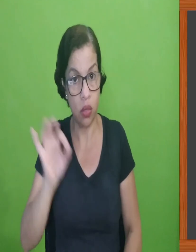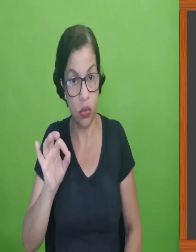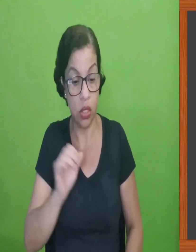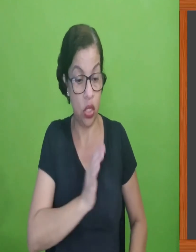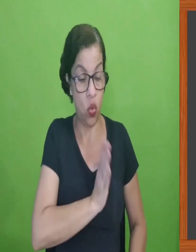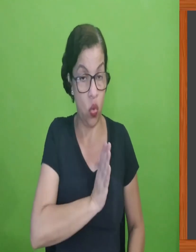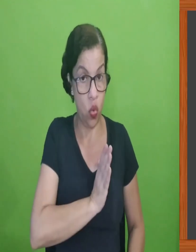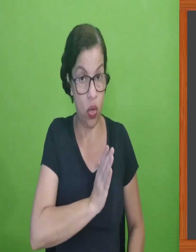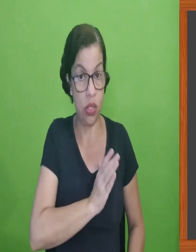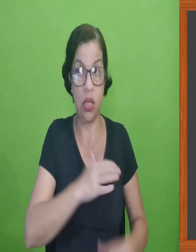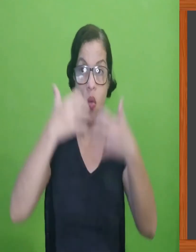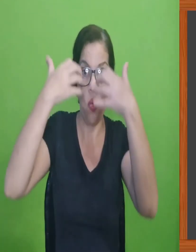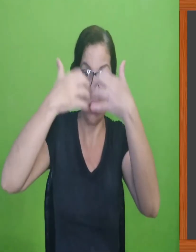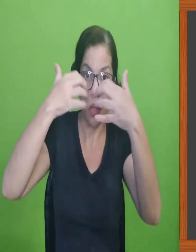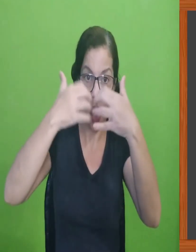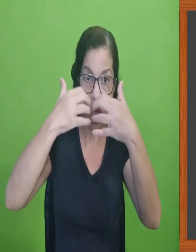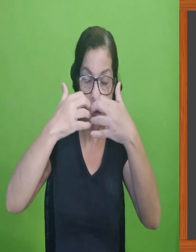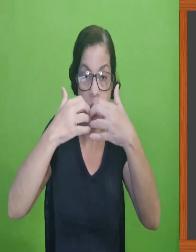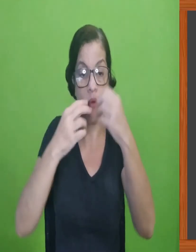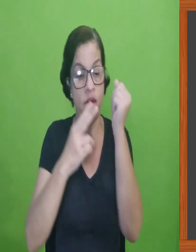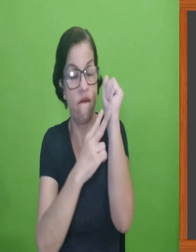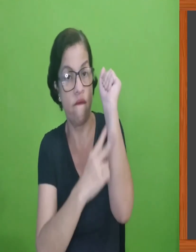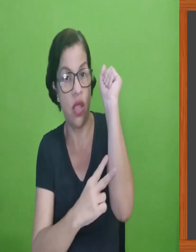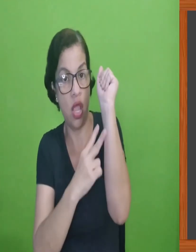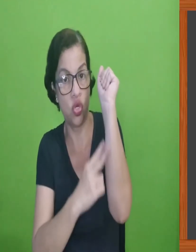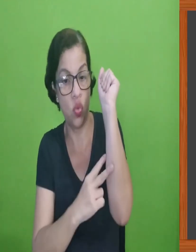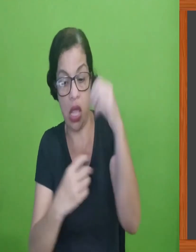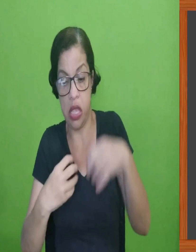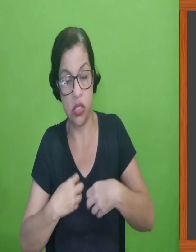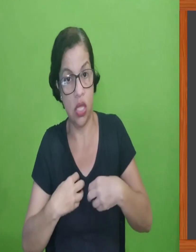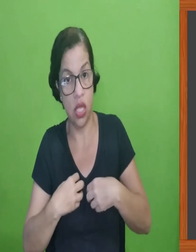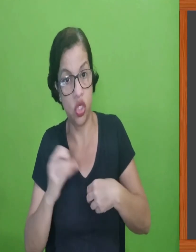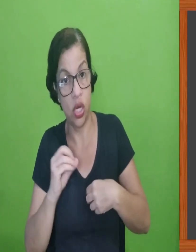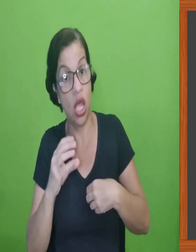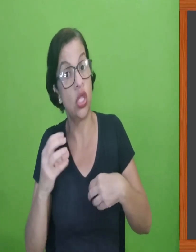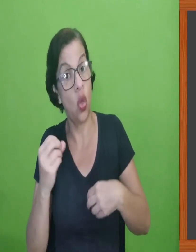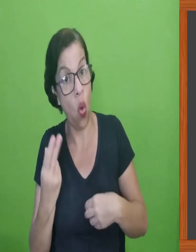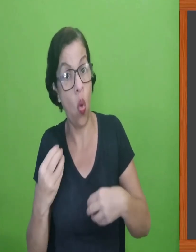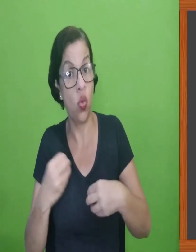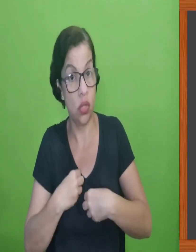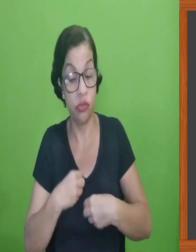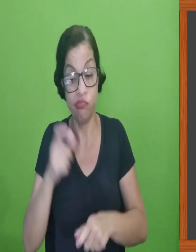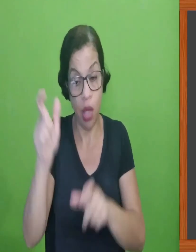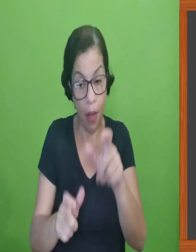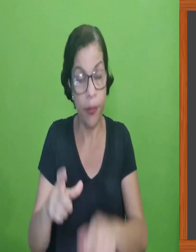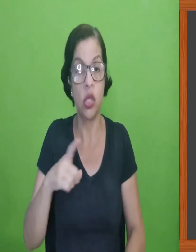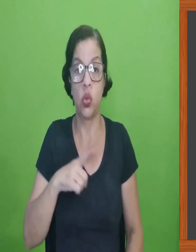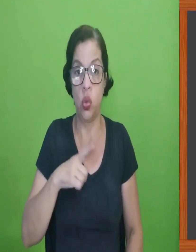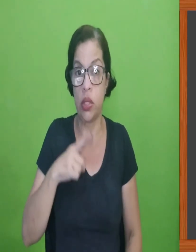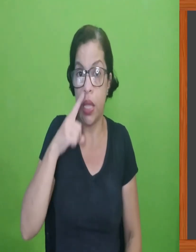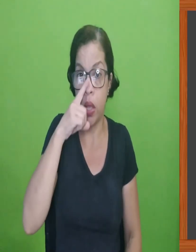coronariana, cérebrovascular, vascular periférica, com ou sem sintomas, este indivíduo já apresenta um